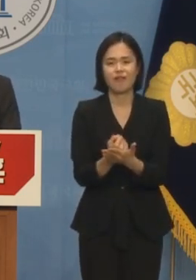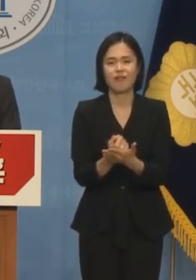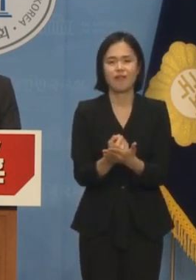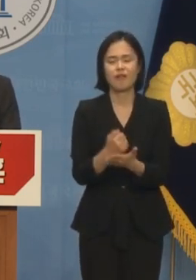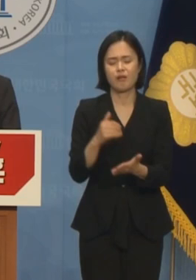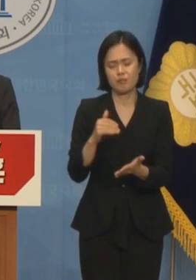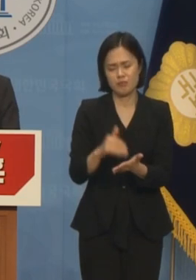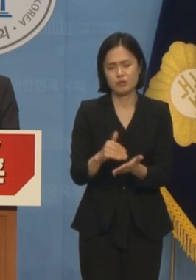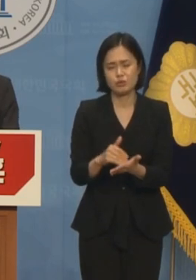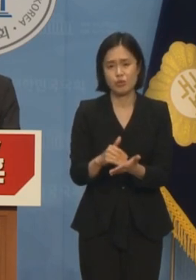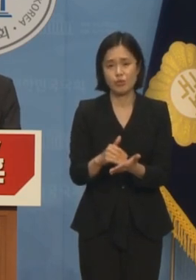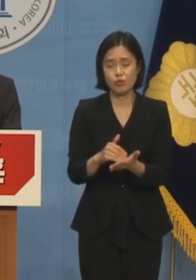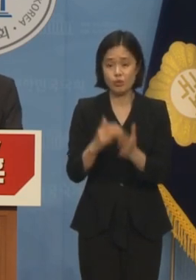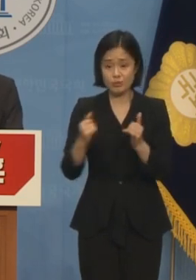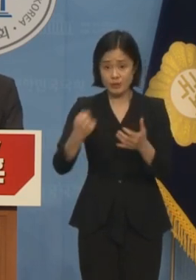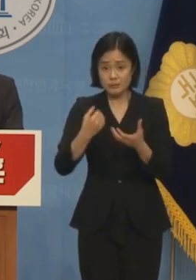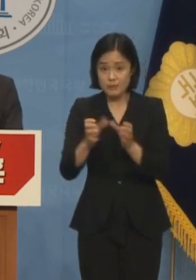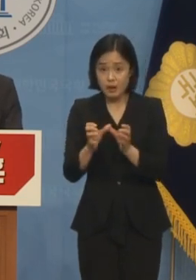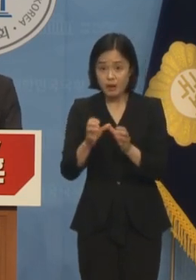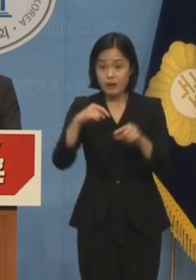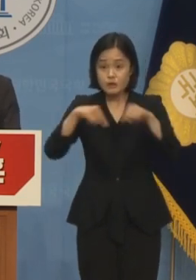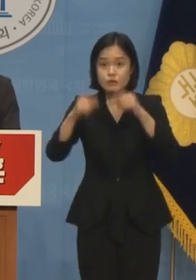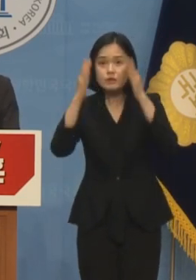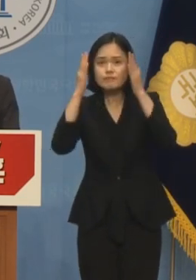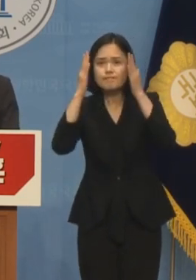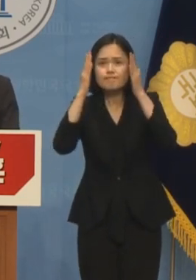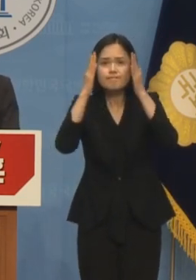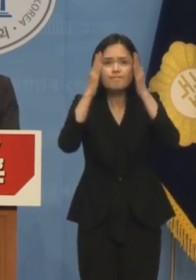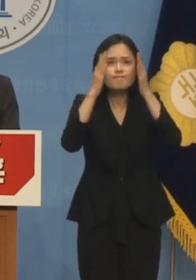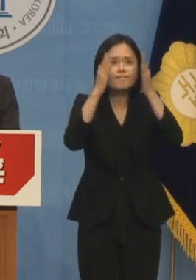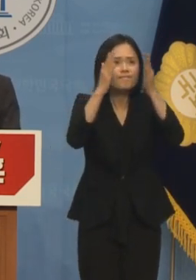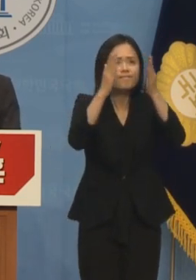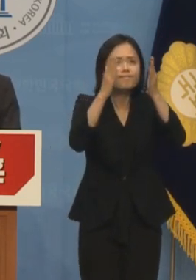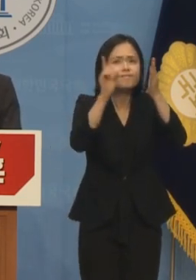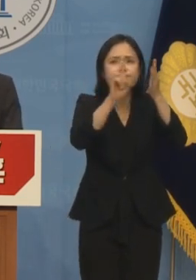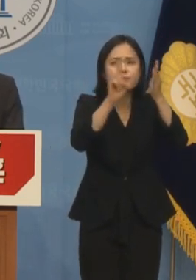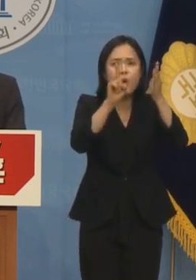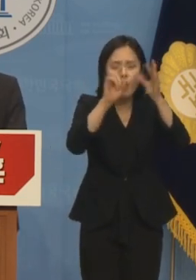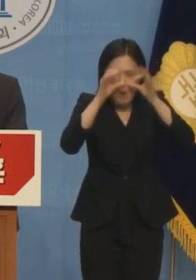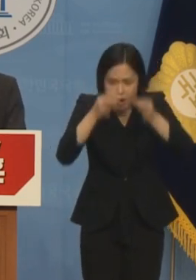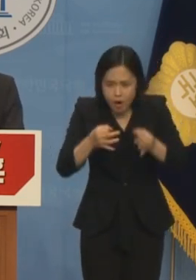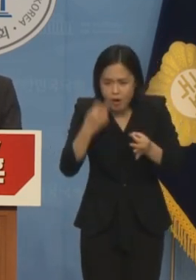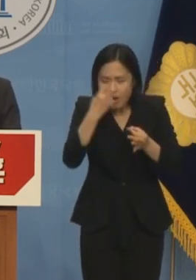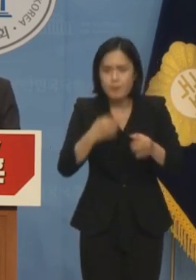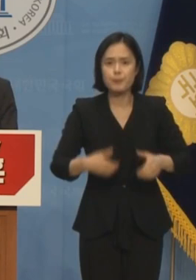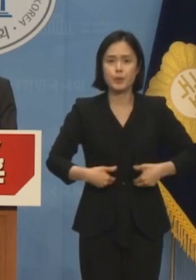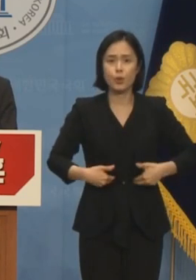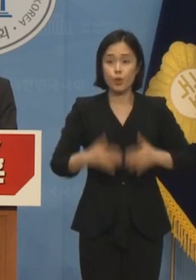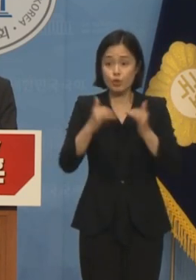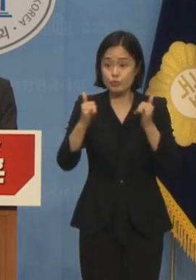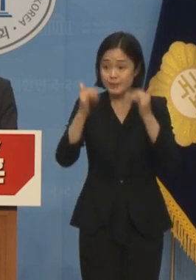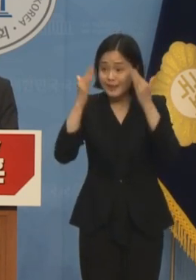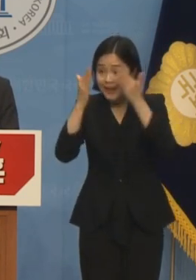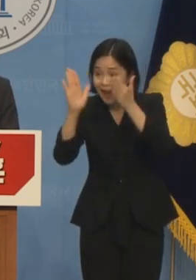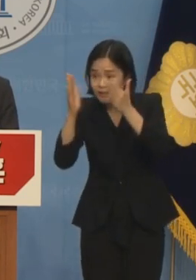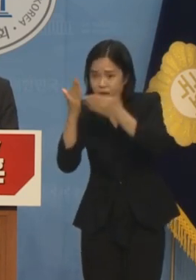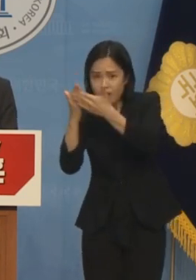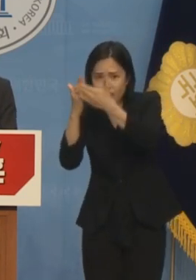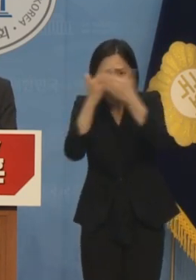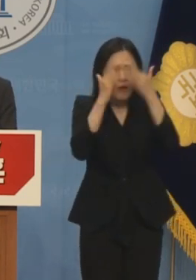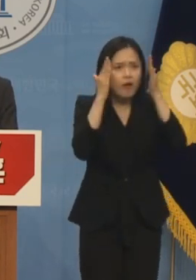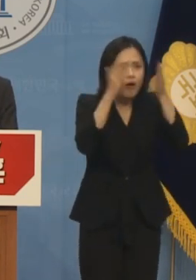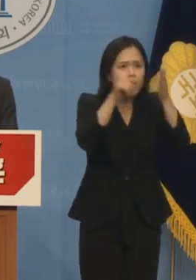바라보며 정치를 했던 건지 꼭 돌아봐야 합니다. 국민의 마음이 아니라 다른 곳을 보고 있었다면